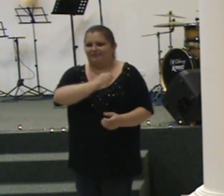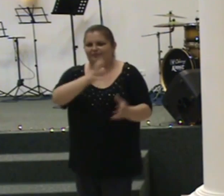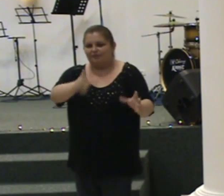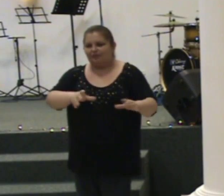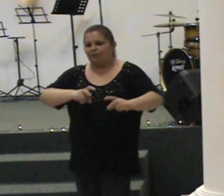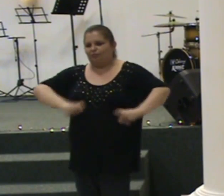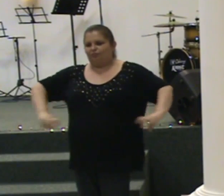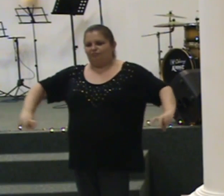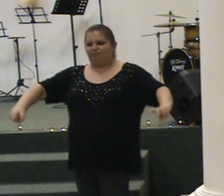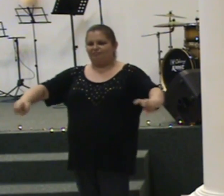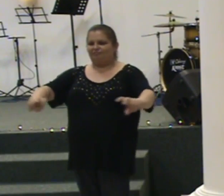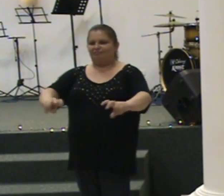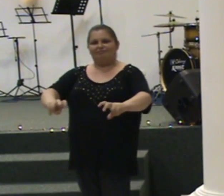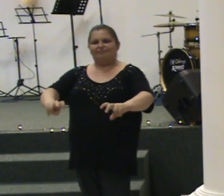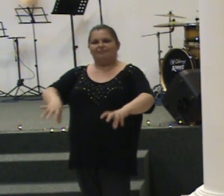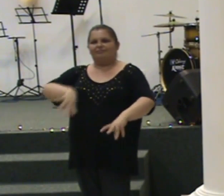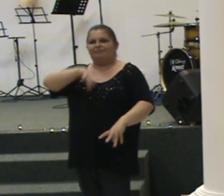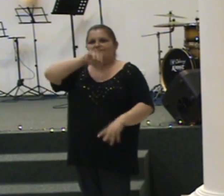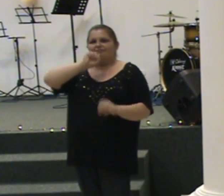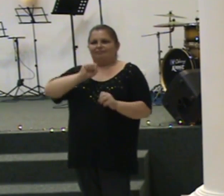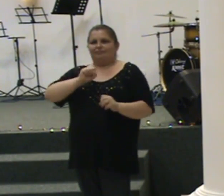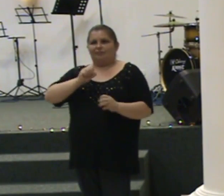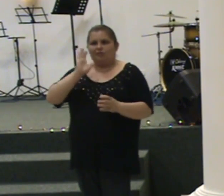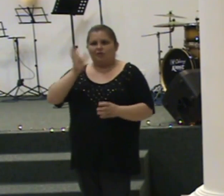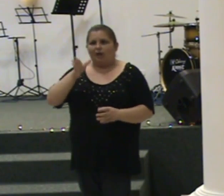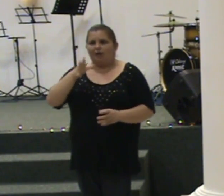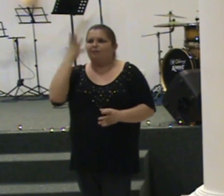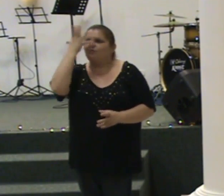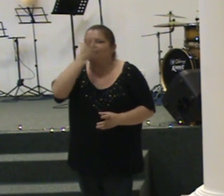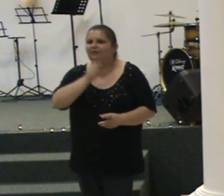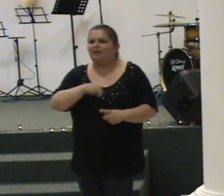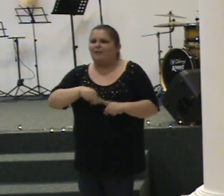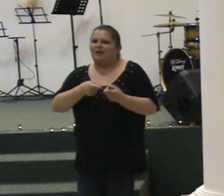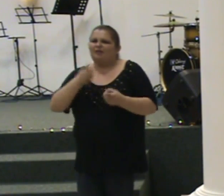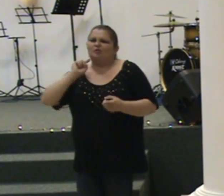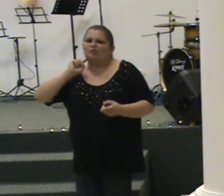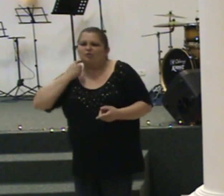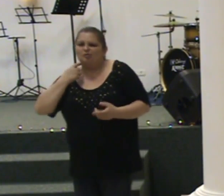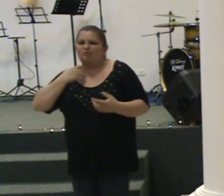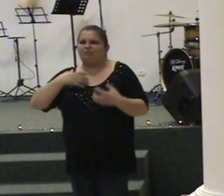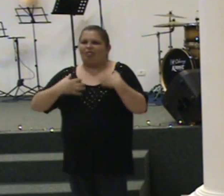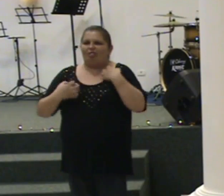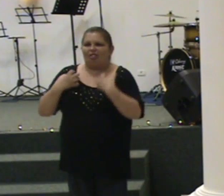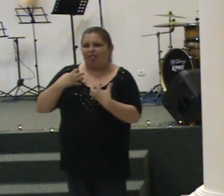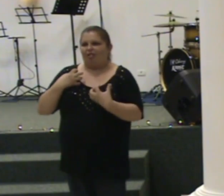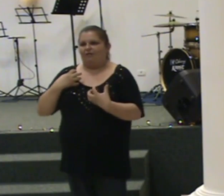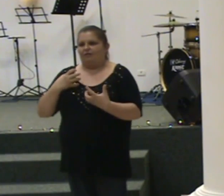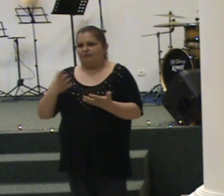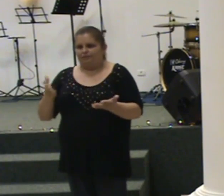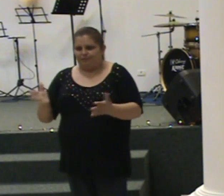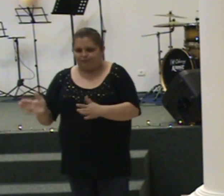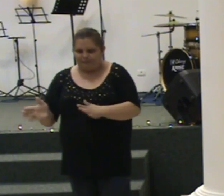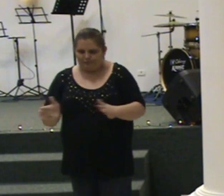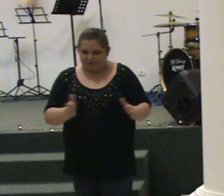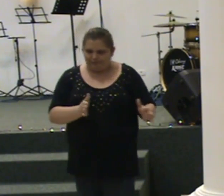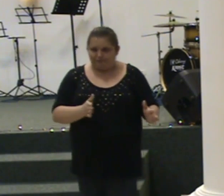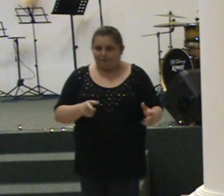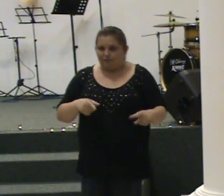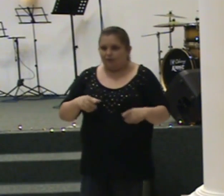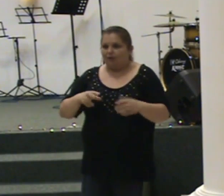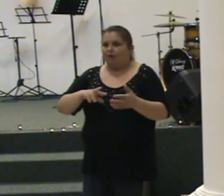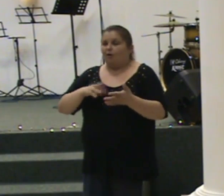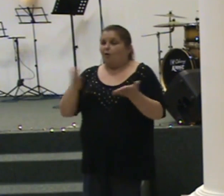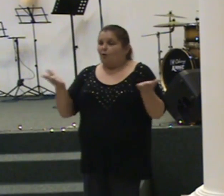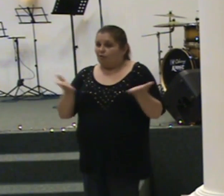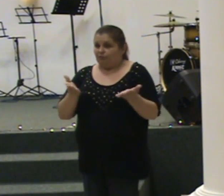naquela casa ficaram lindos, porque eles já eram lindos. Na nossa vida, irmãos, Deus nos fez lindos.